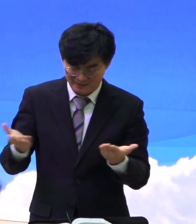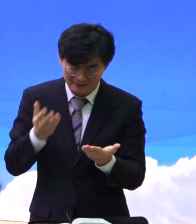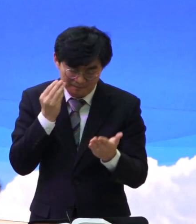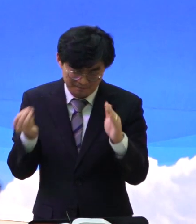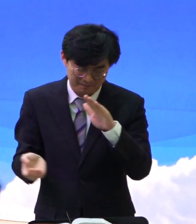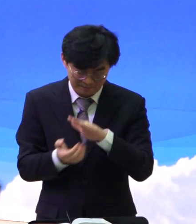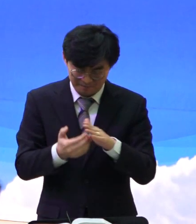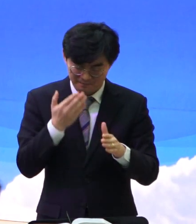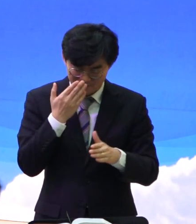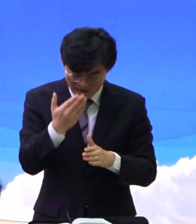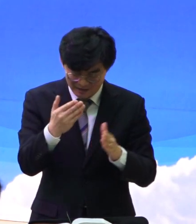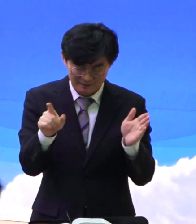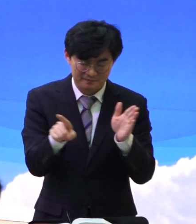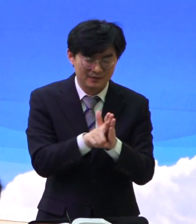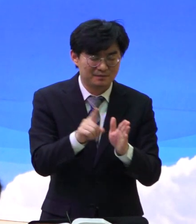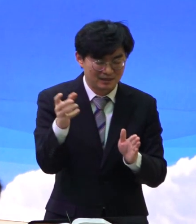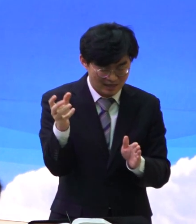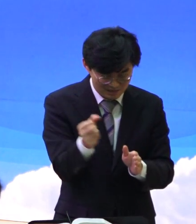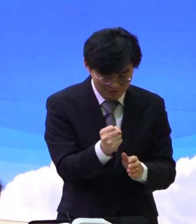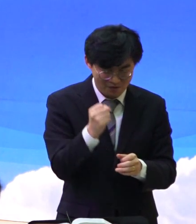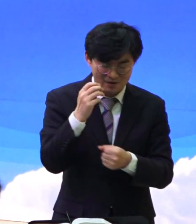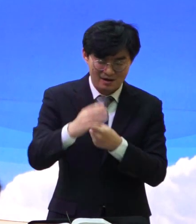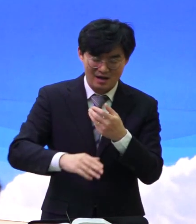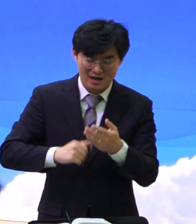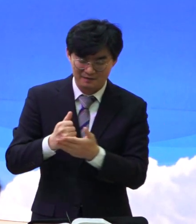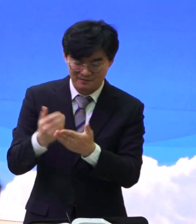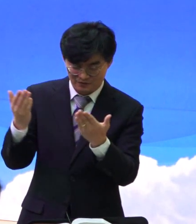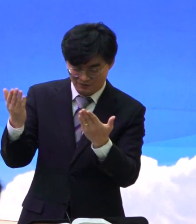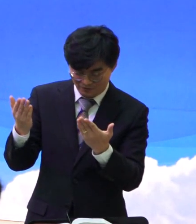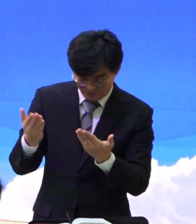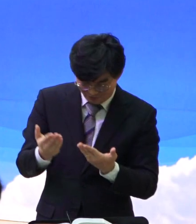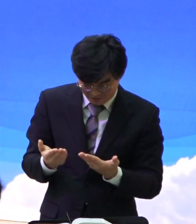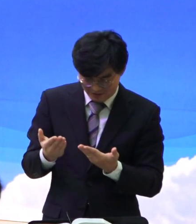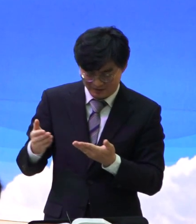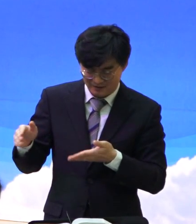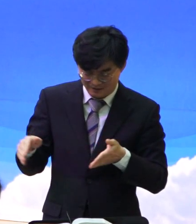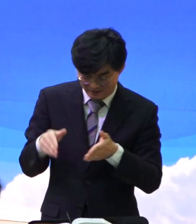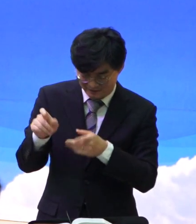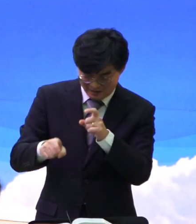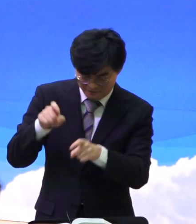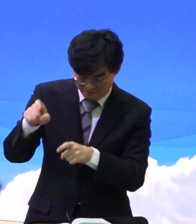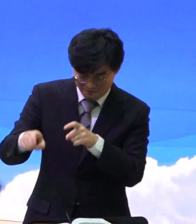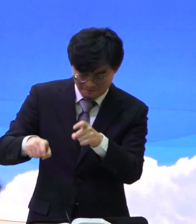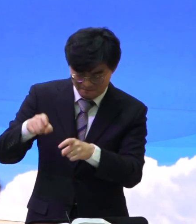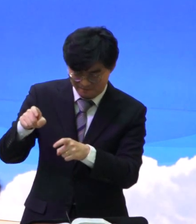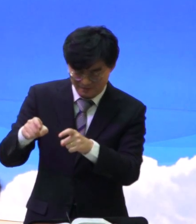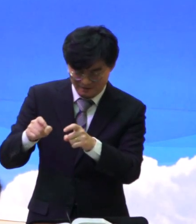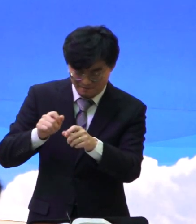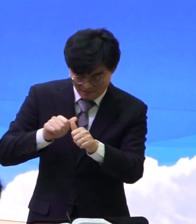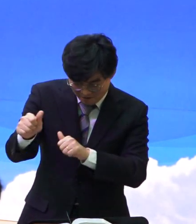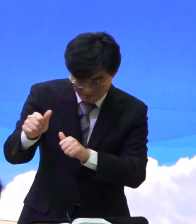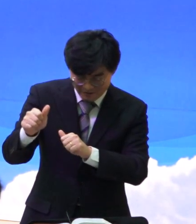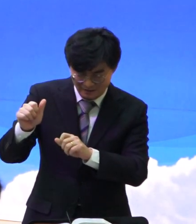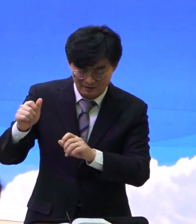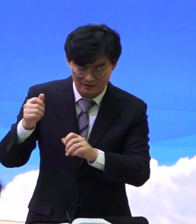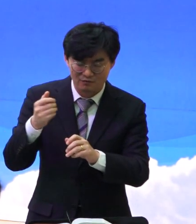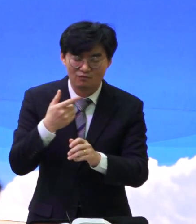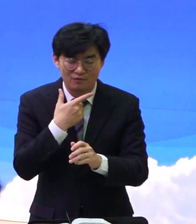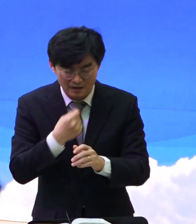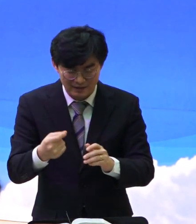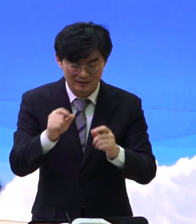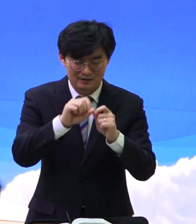있다는 그 믿음을 가지고 하나님이 주실 승리를 향하여 걸어가기를 원하는 영천제의 모든 가족들과 그